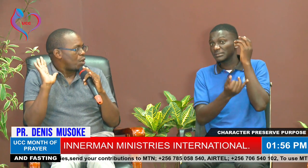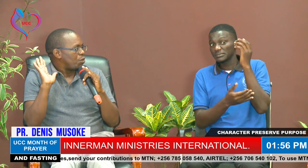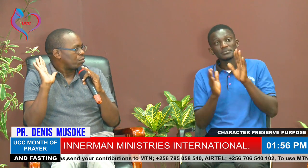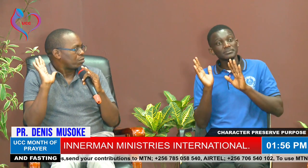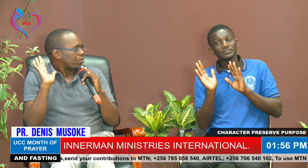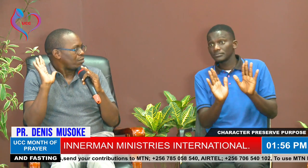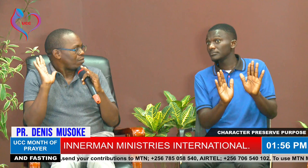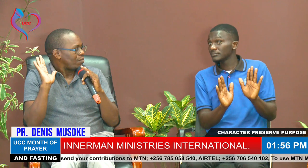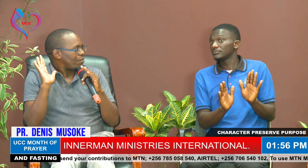gusulao